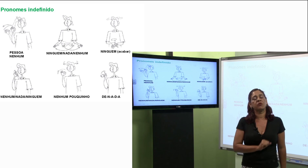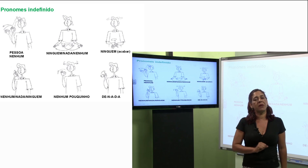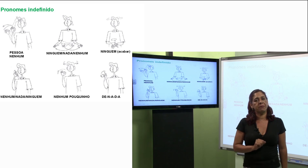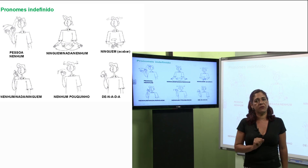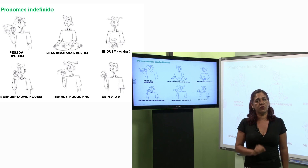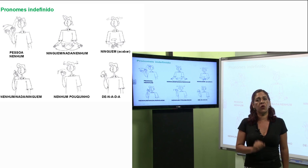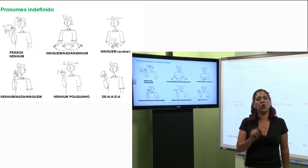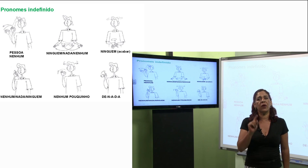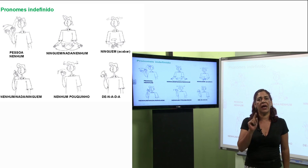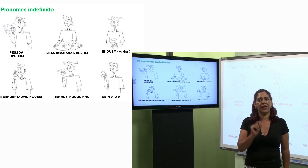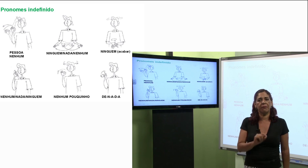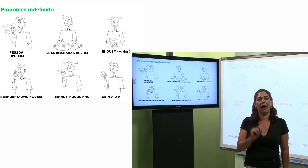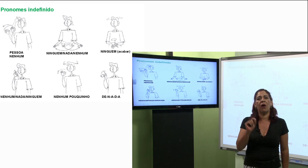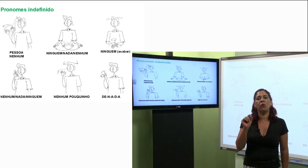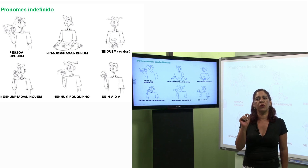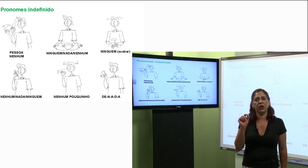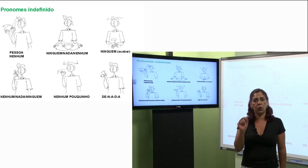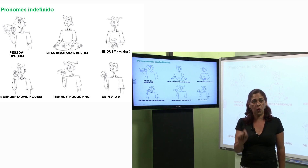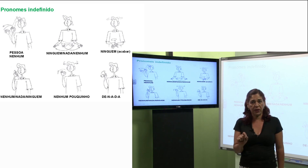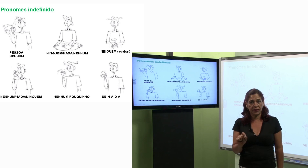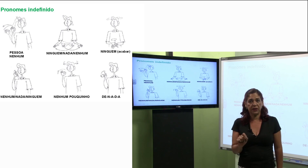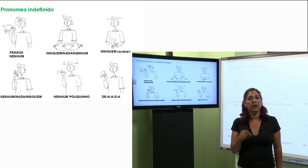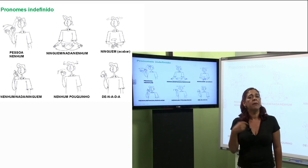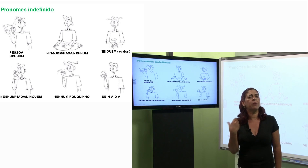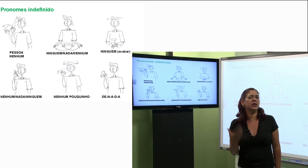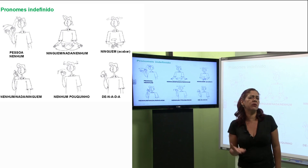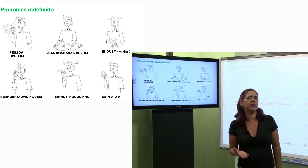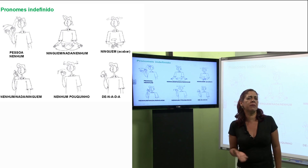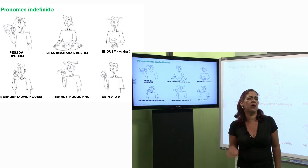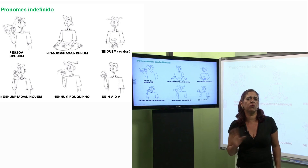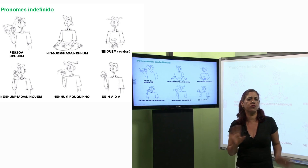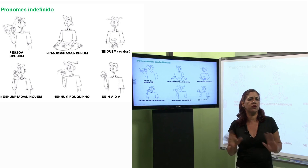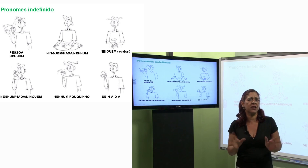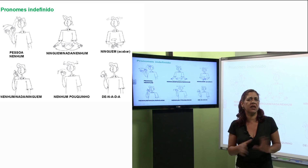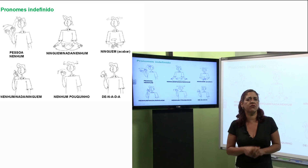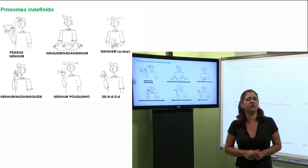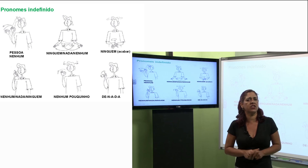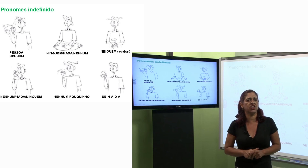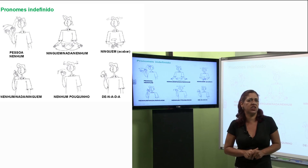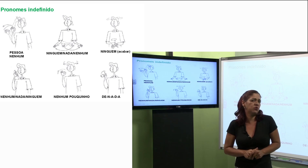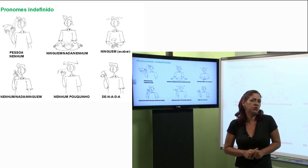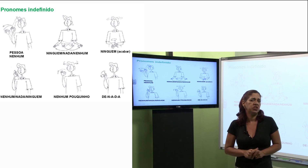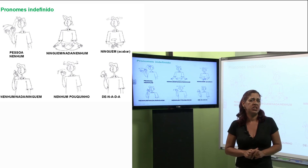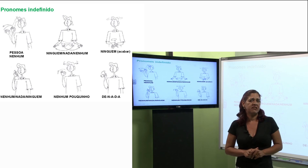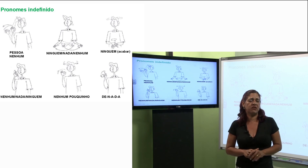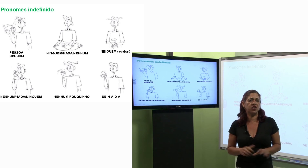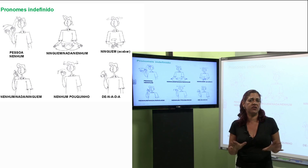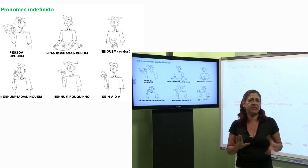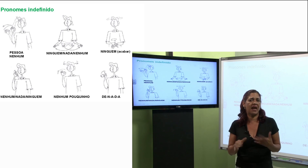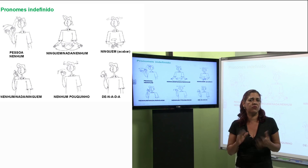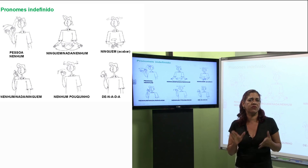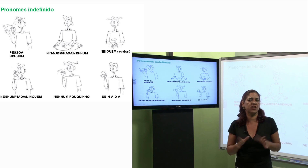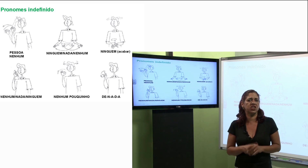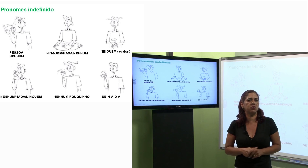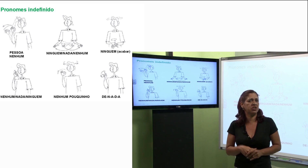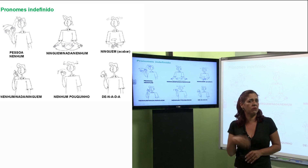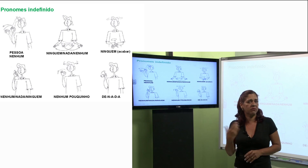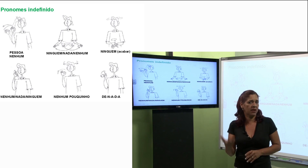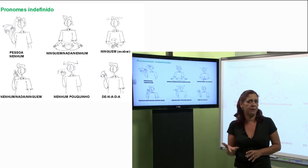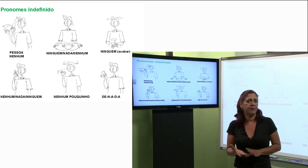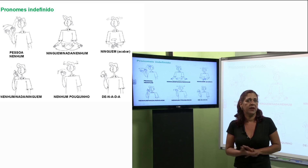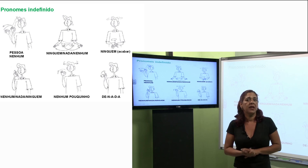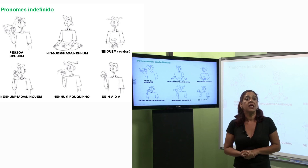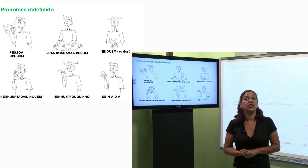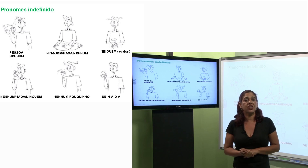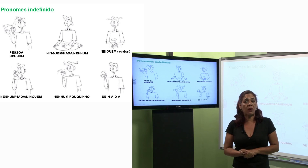Ele é usado para pessoa, animal e coisa, podendo também em alguns contextos no sentido ser utilizado no sentido de